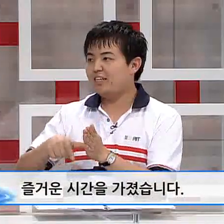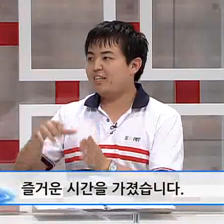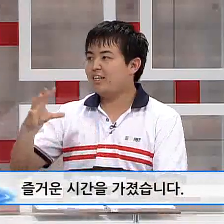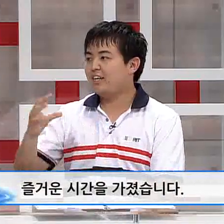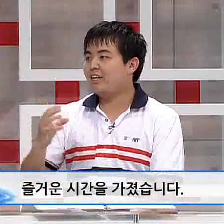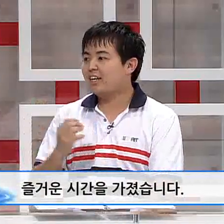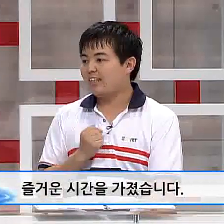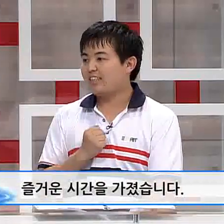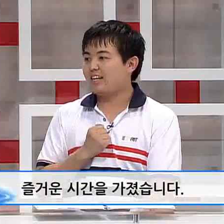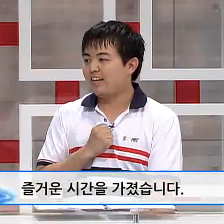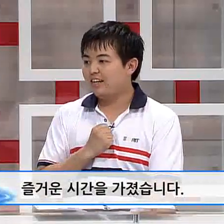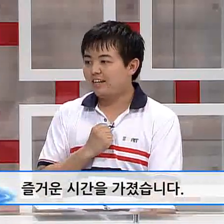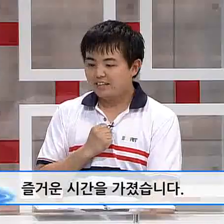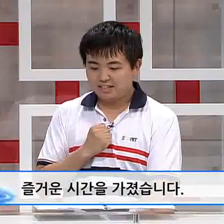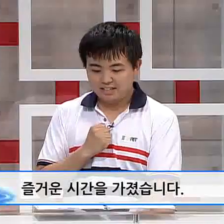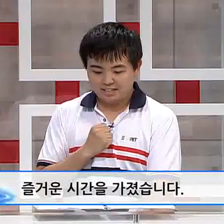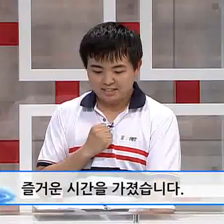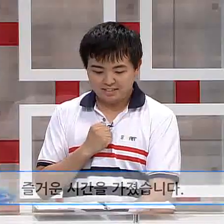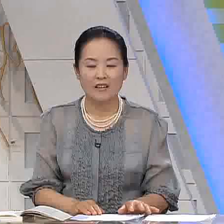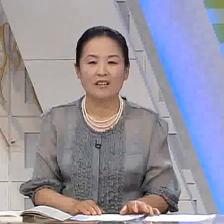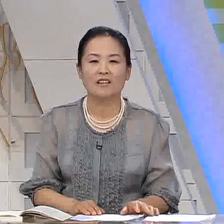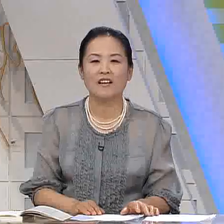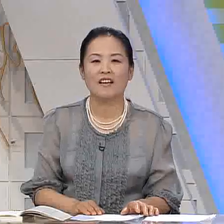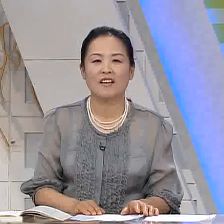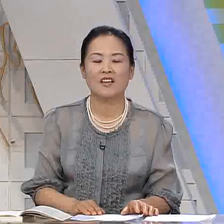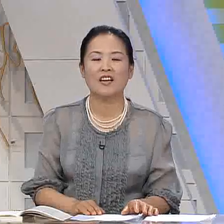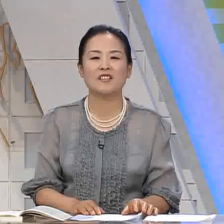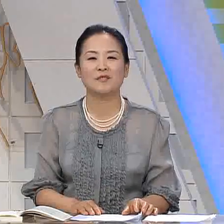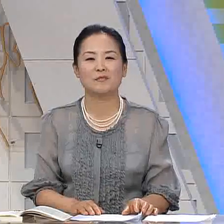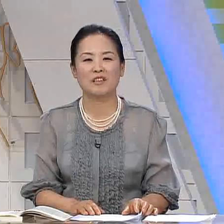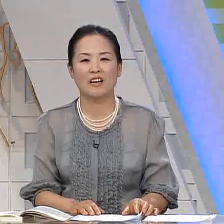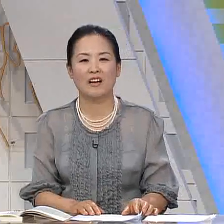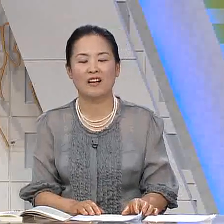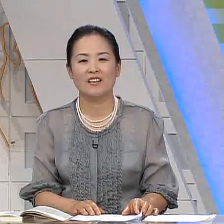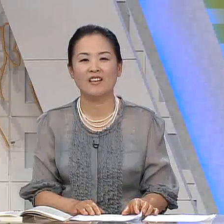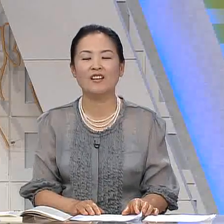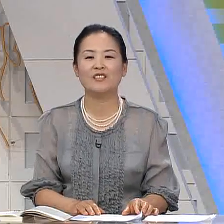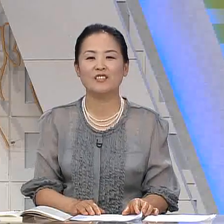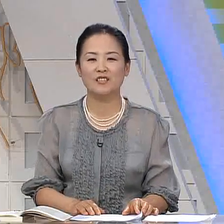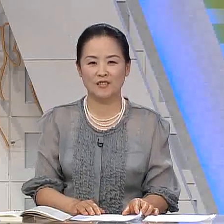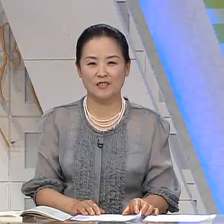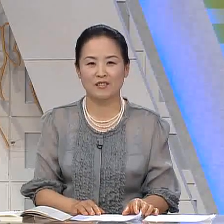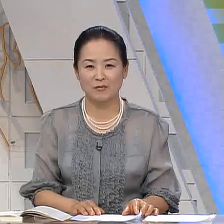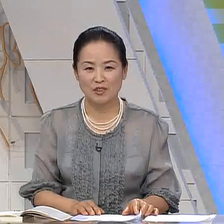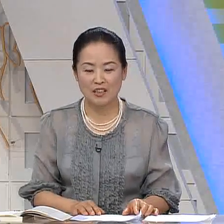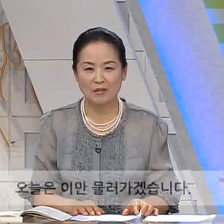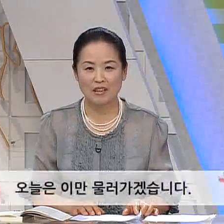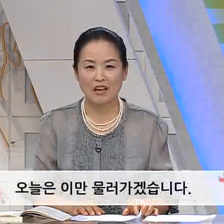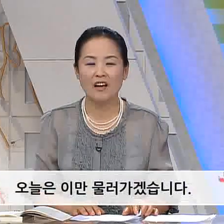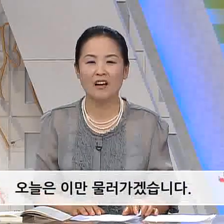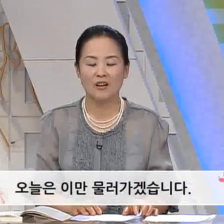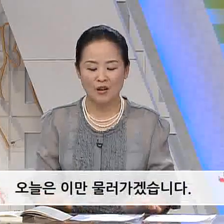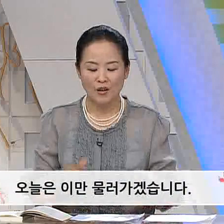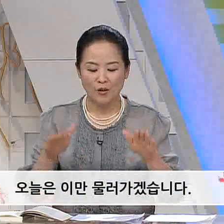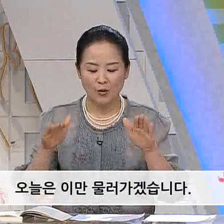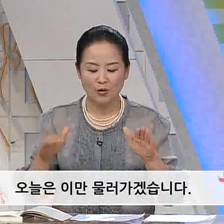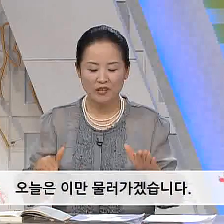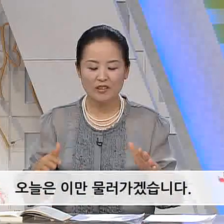가지다. 네. 잘하셨습니다. 이어지는 문장입니다. 오늘은